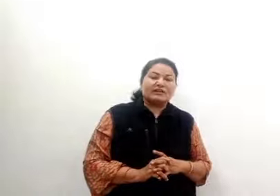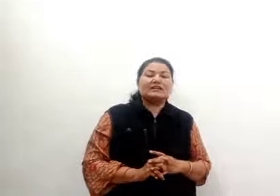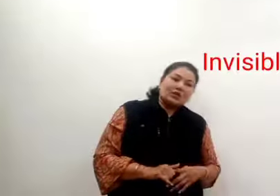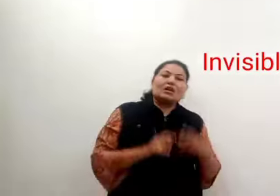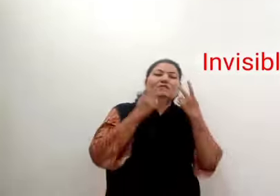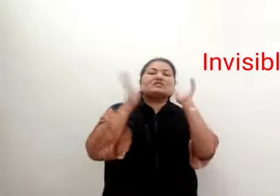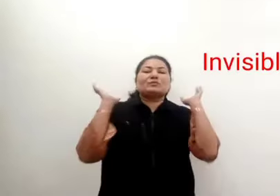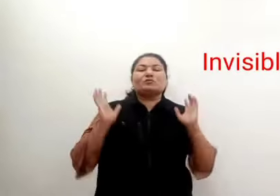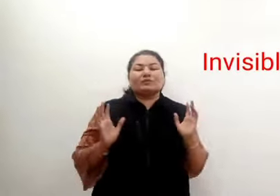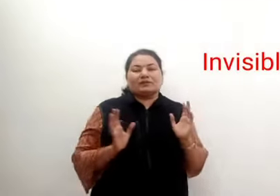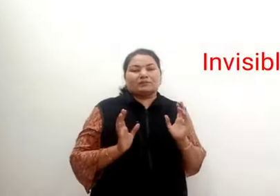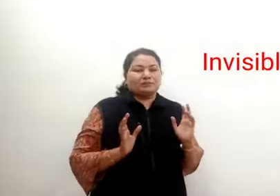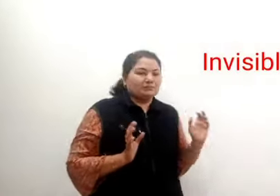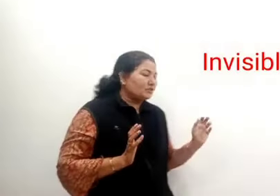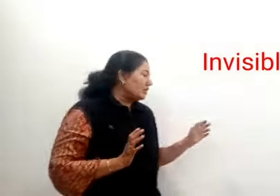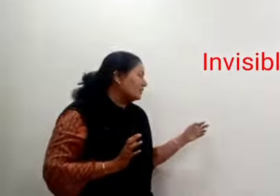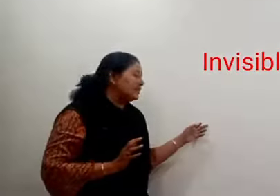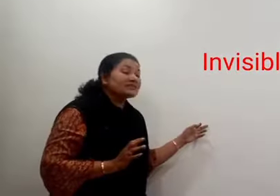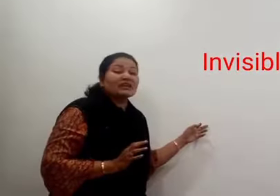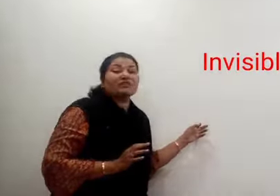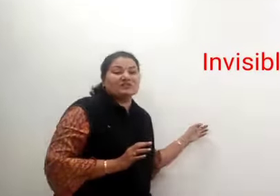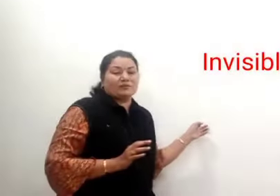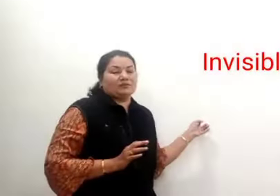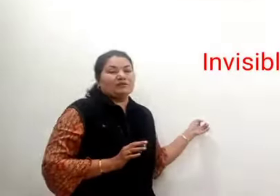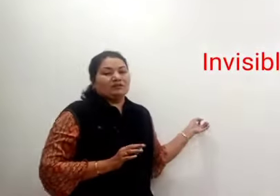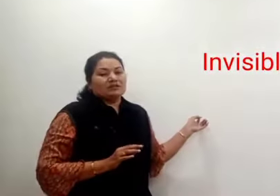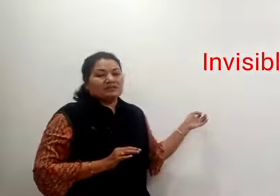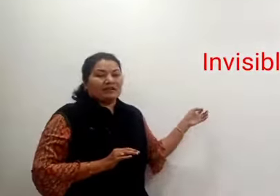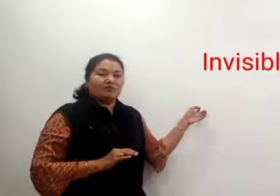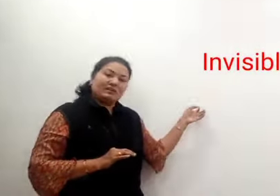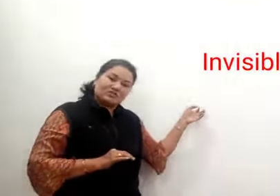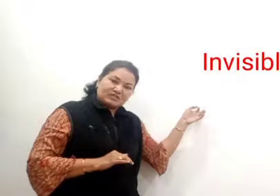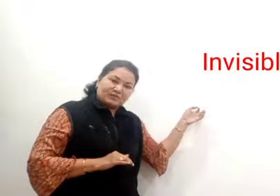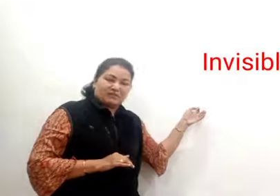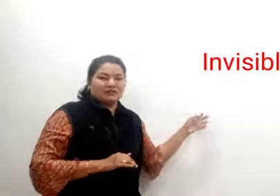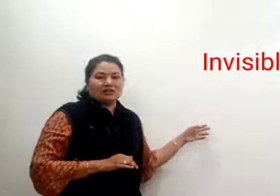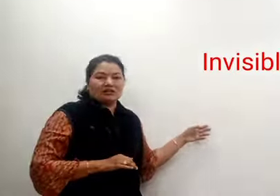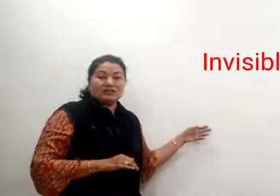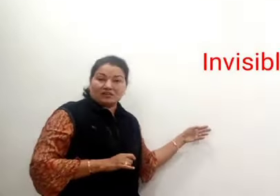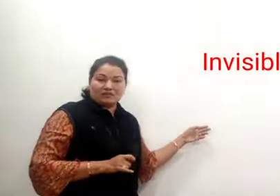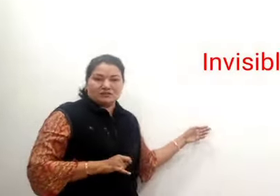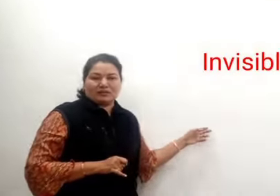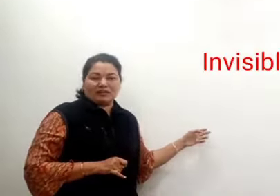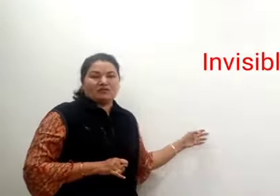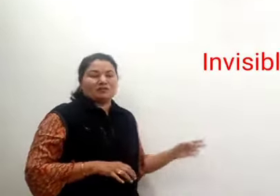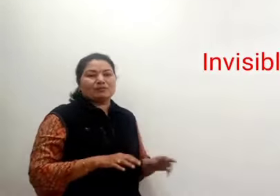is invisible movement. The third one is invisible, second one is visible, third is invisible. Invisible म्हणजे